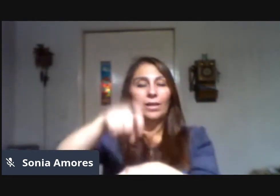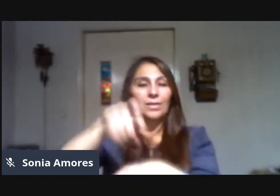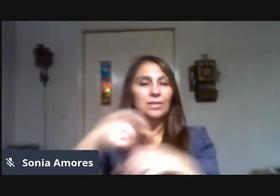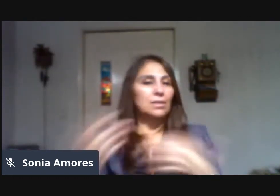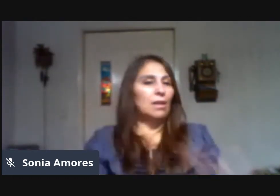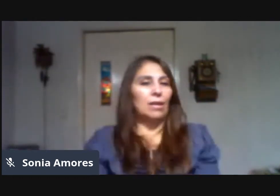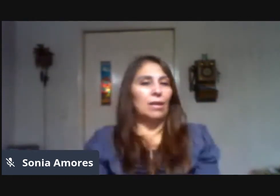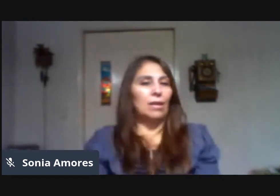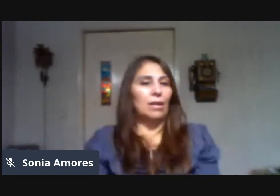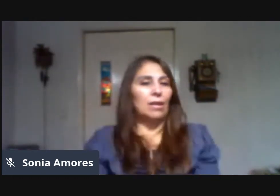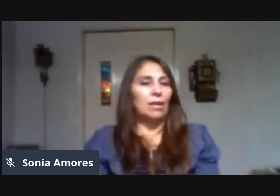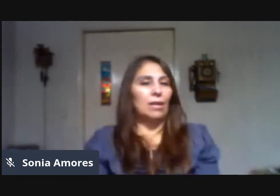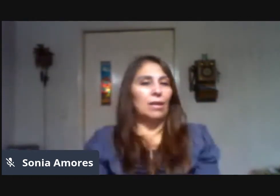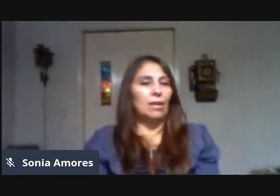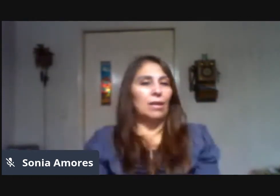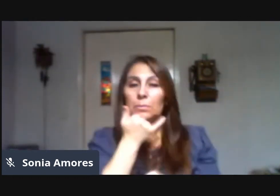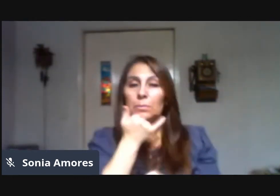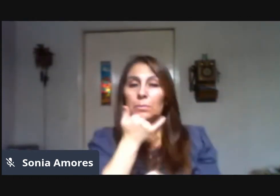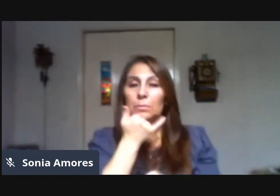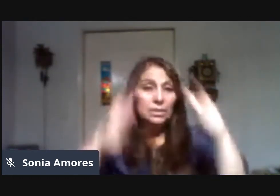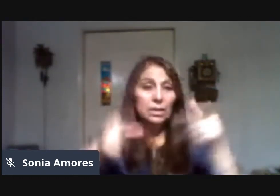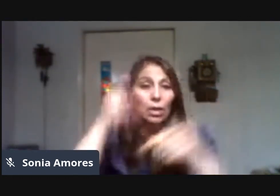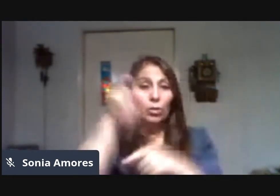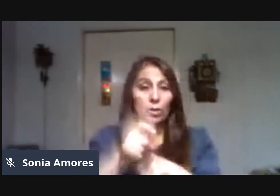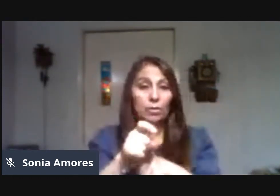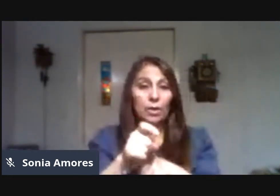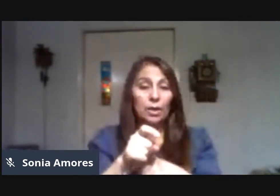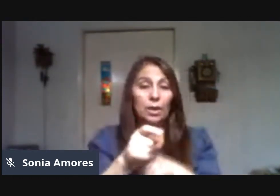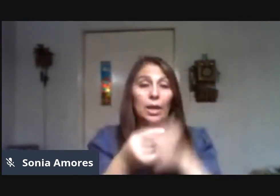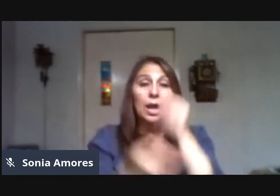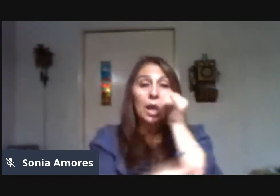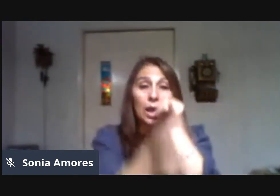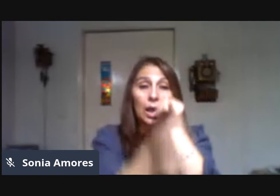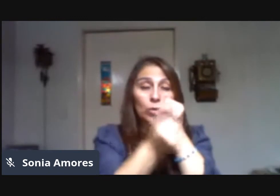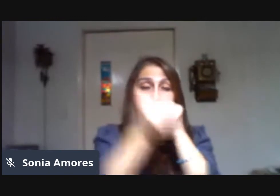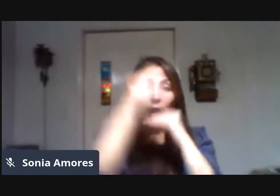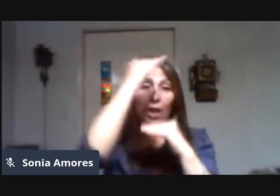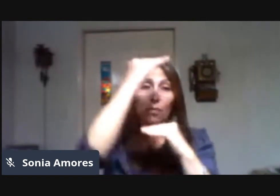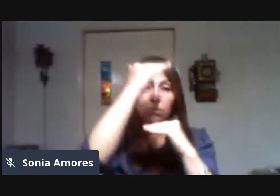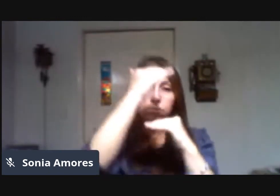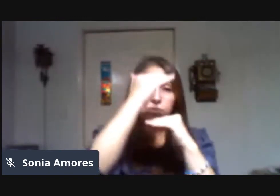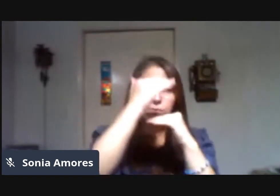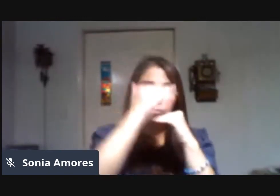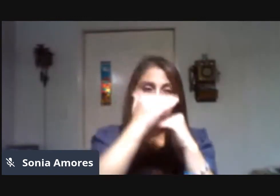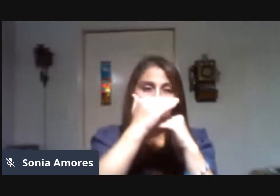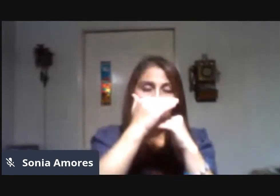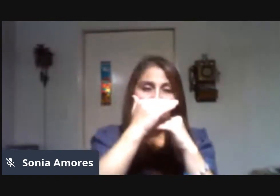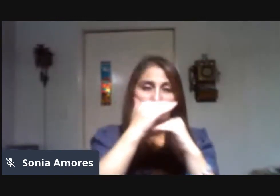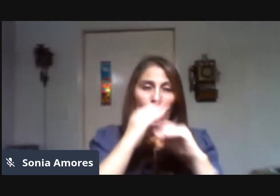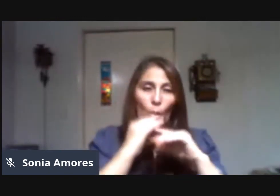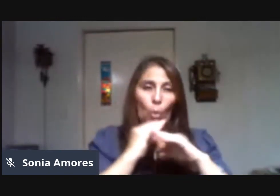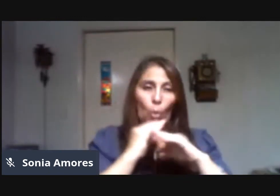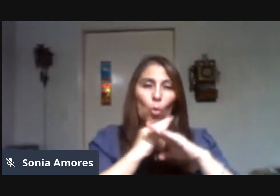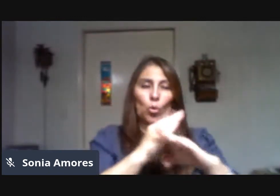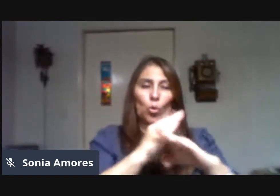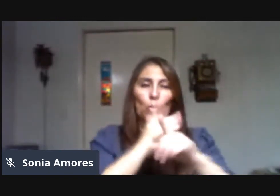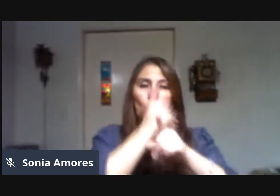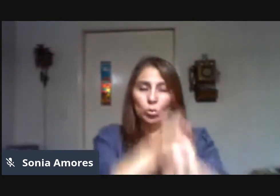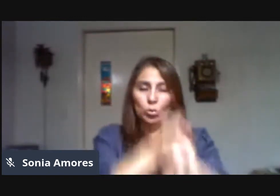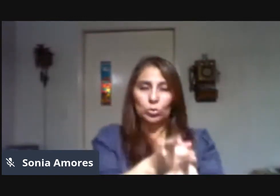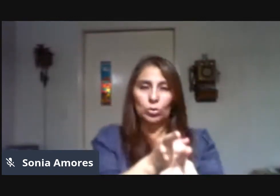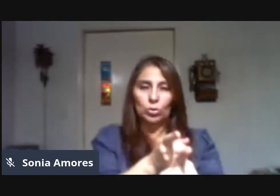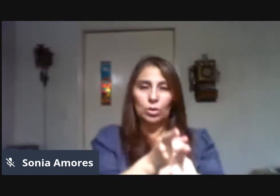desde el Estado, considero, es reducir la economía a su justa medida y supeditarla a la armonía comunal,